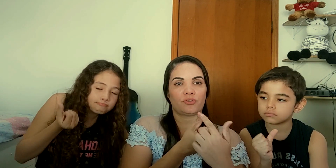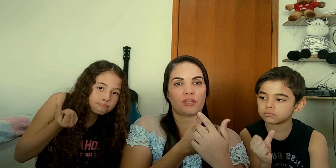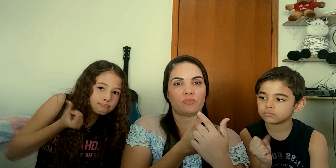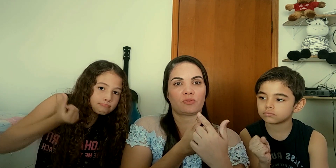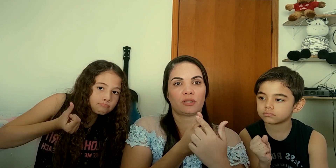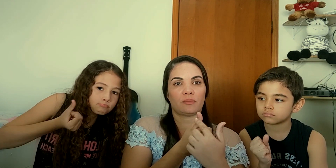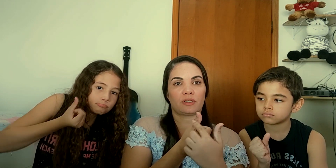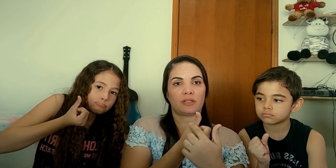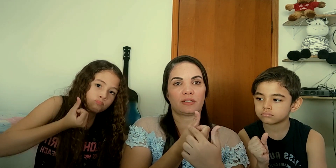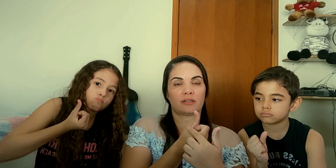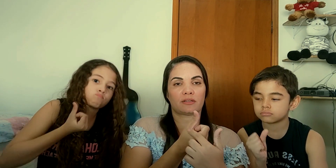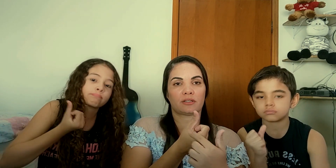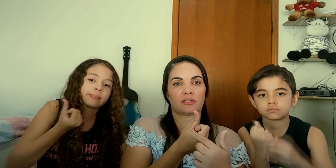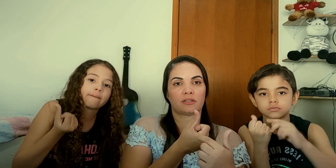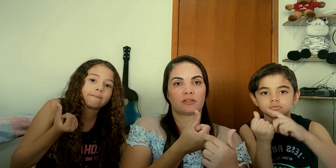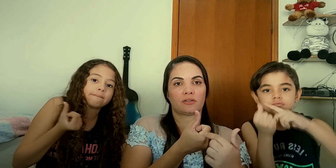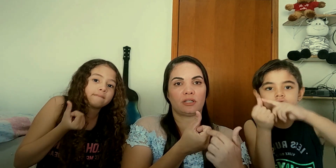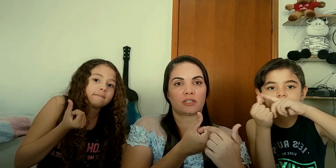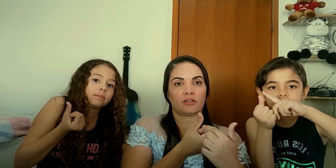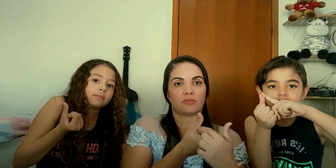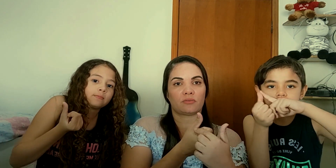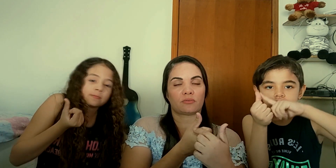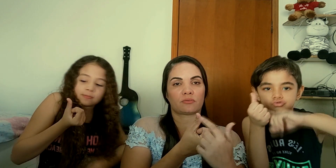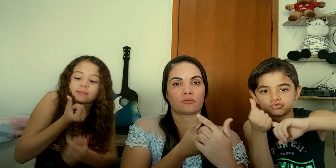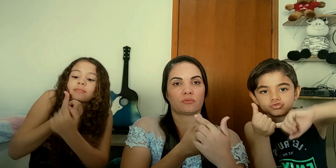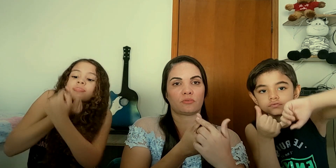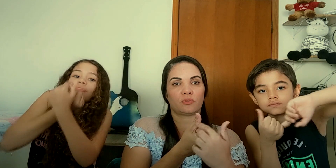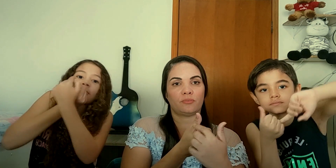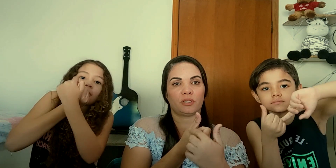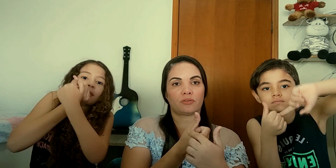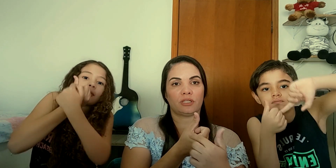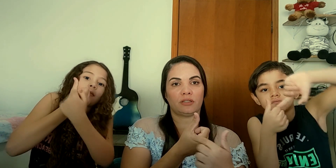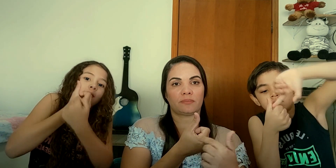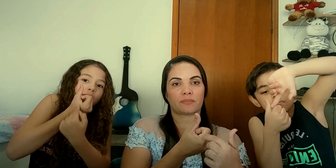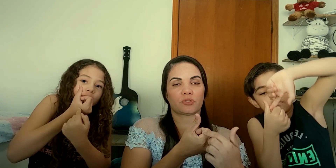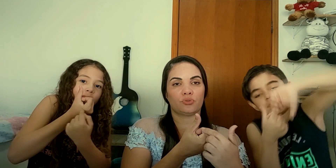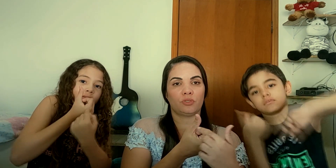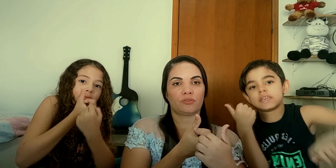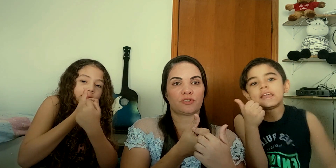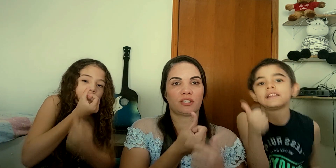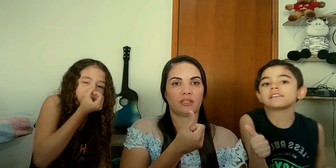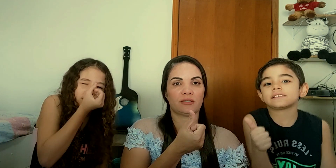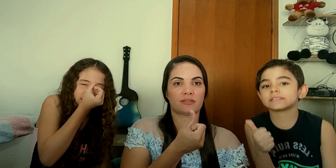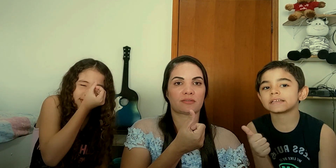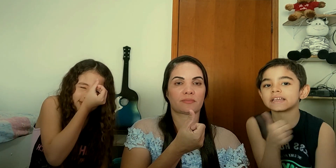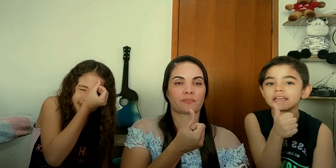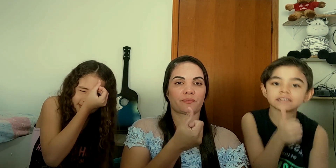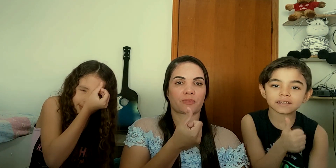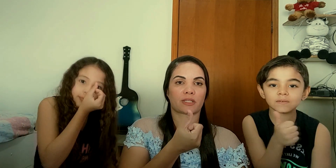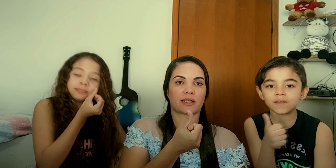seis mesmo. Lembra, né? Olha aqui, ó. O movimento dele. Número seis. Tá?